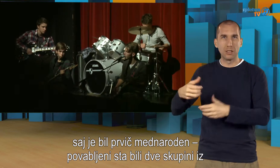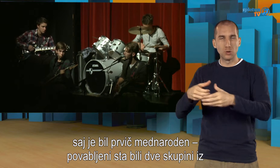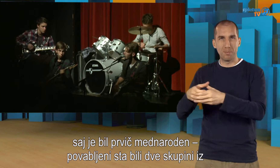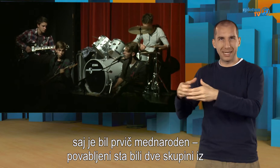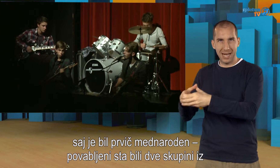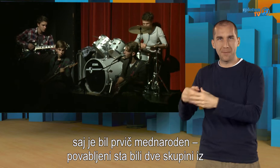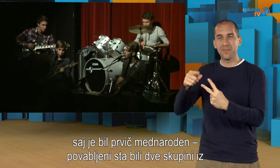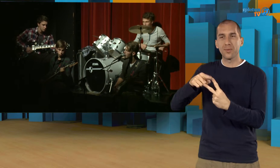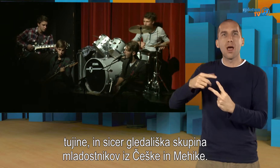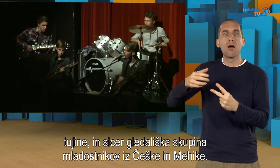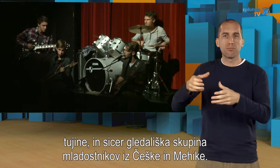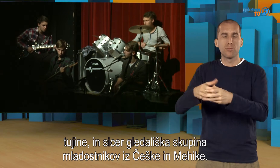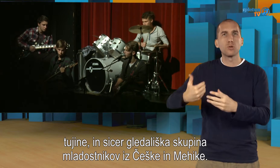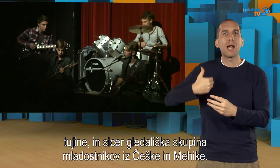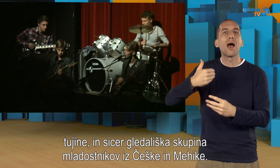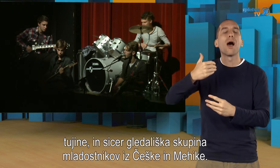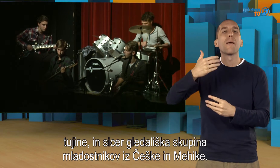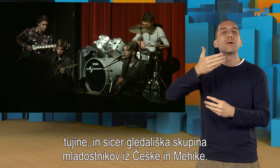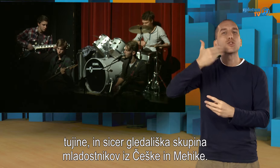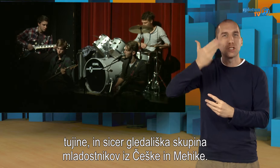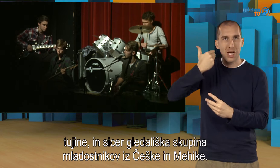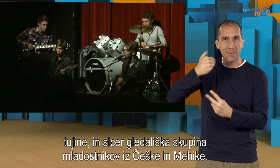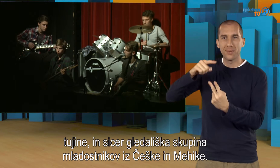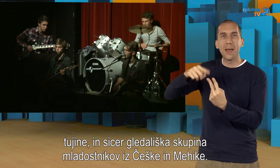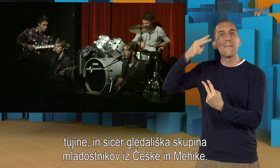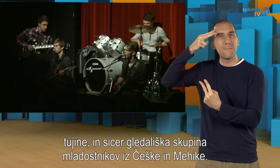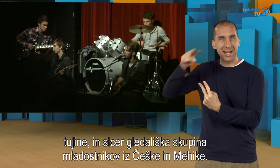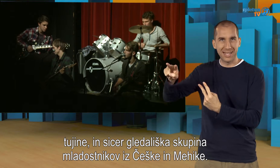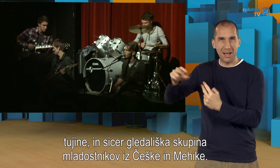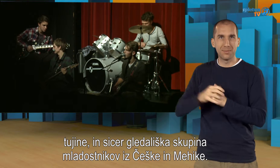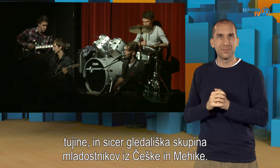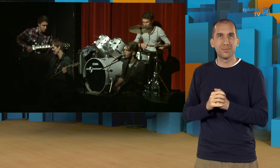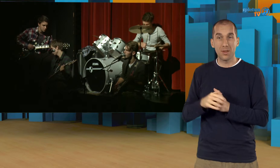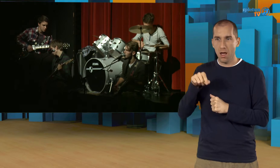skupina mladostnikov z Češke in iz Mehike.